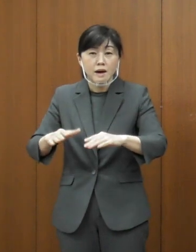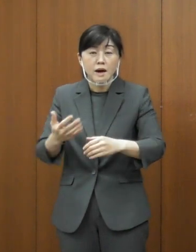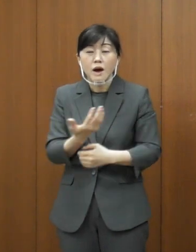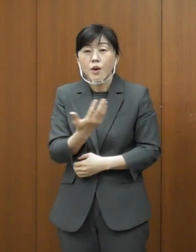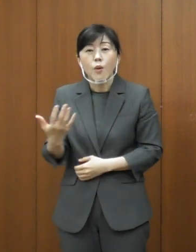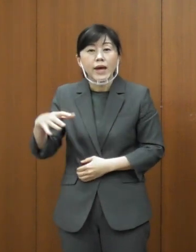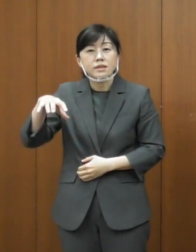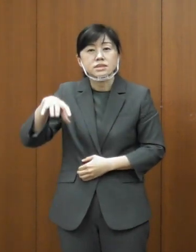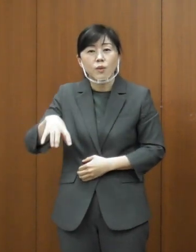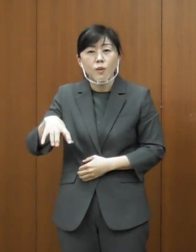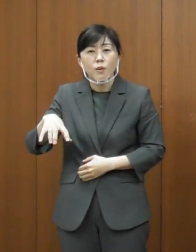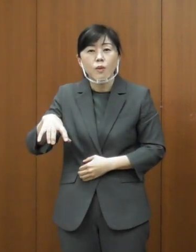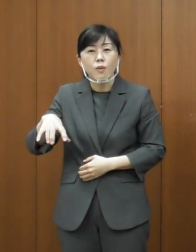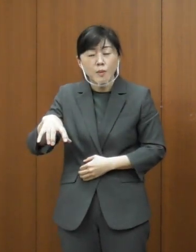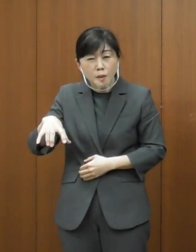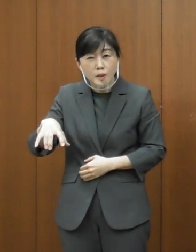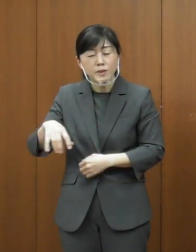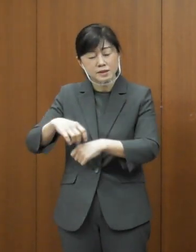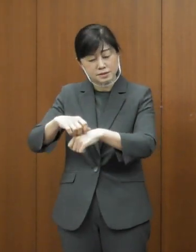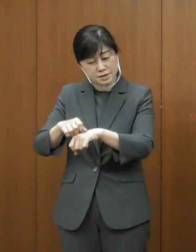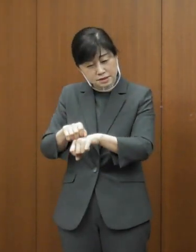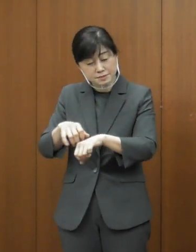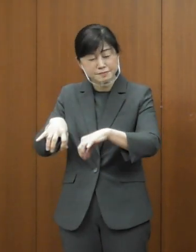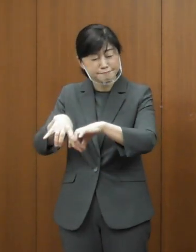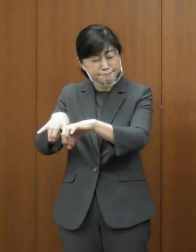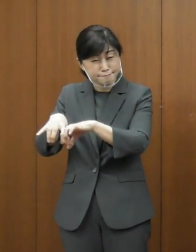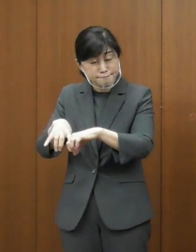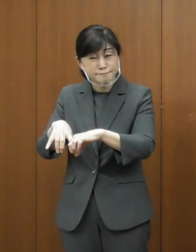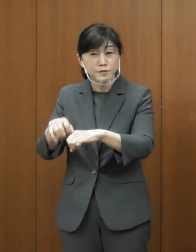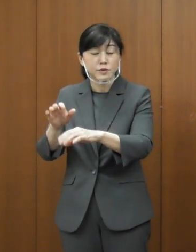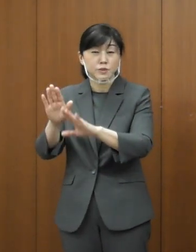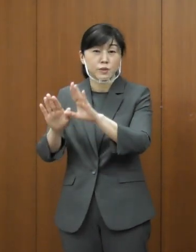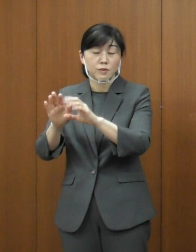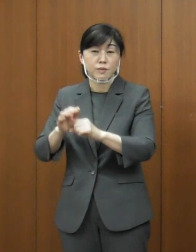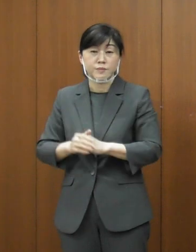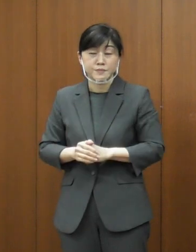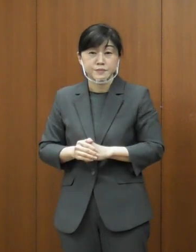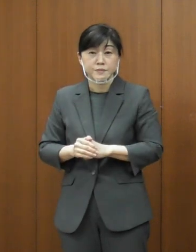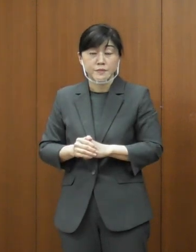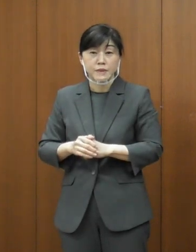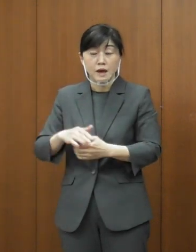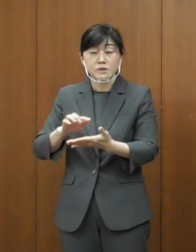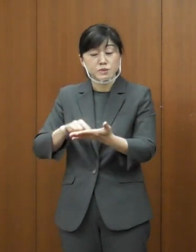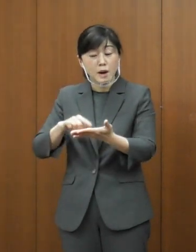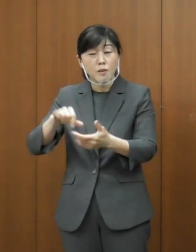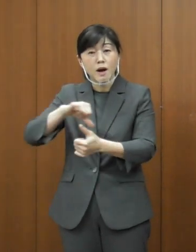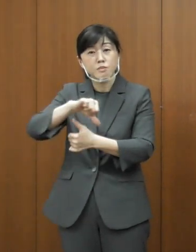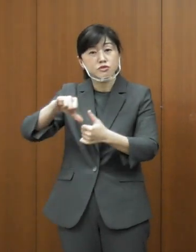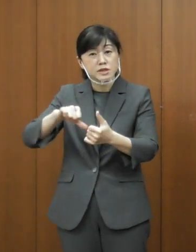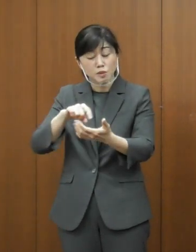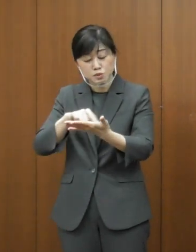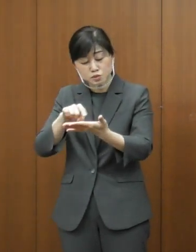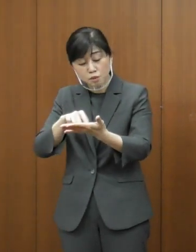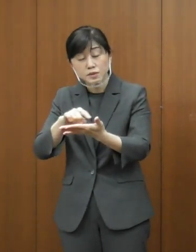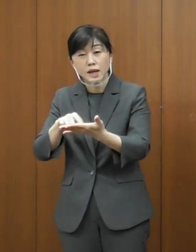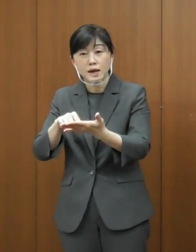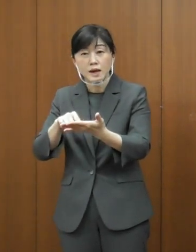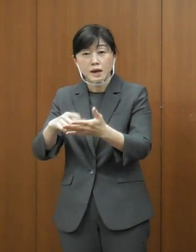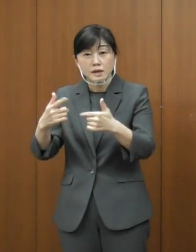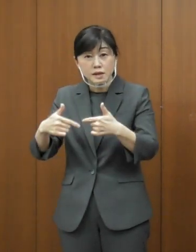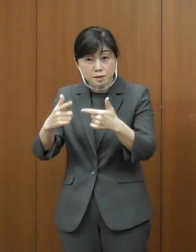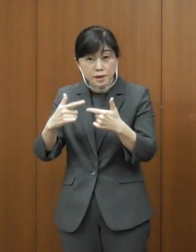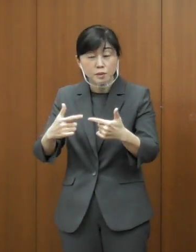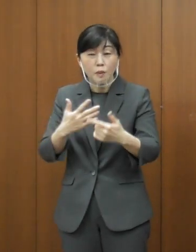も大変厳しいものがございます。アプリへの入力で、皆さんの日々の体調